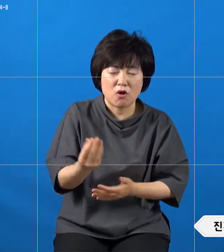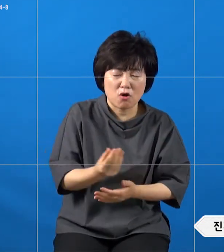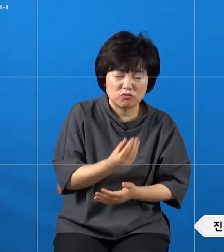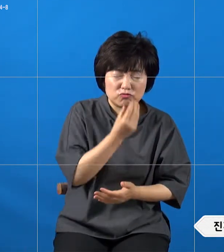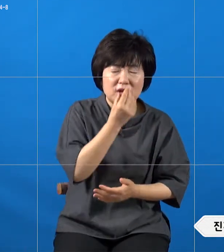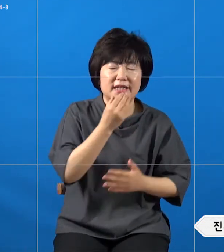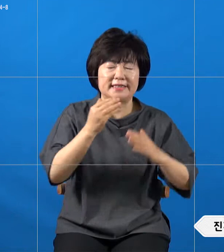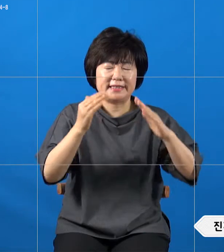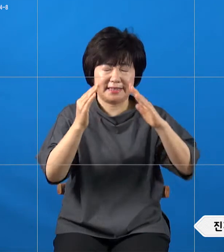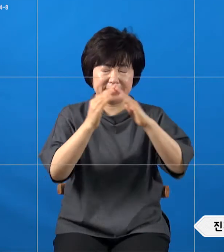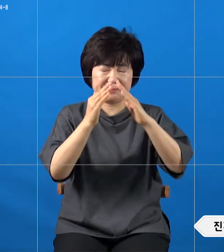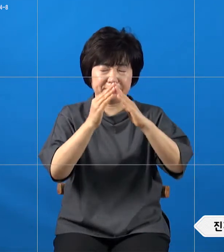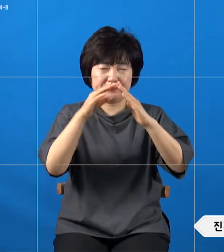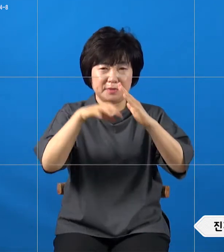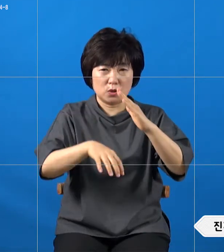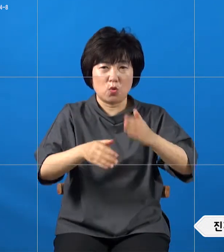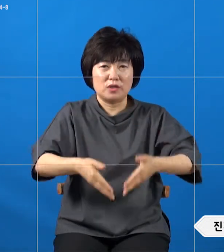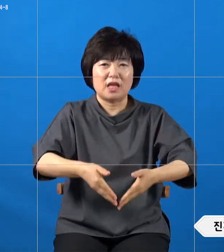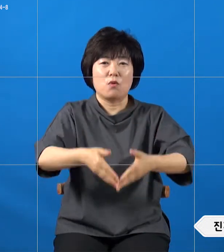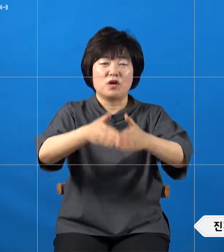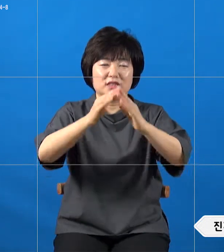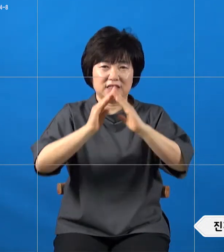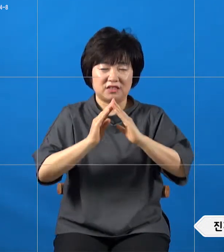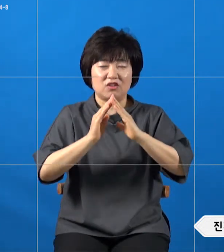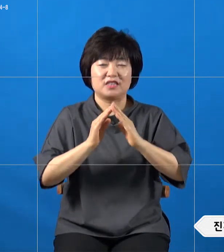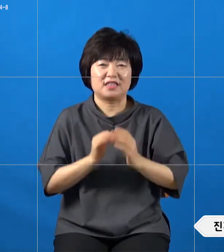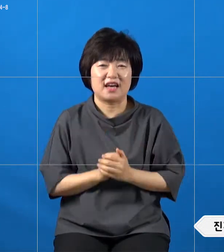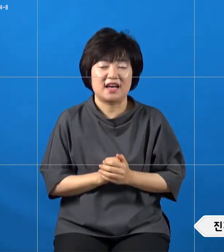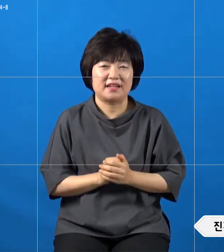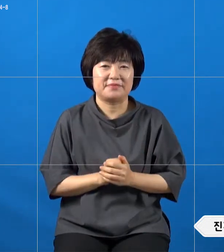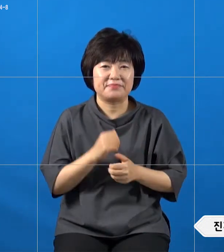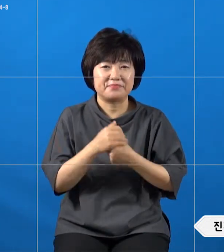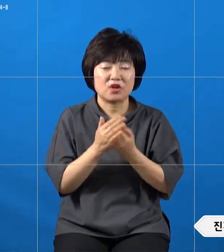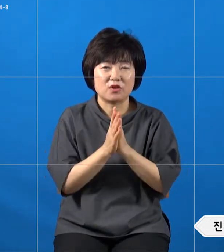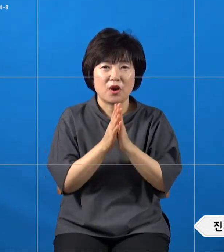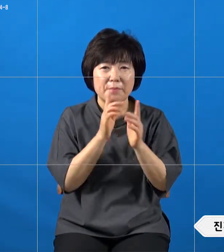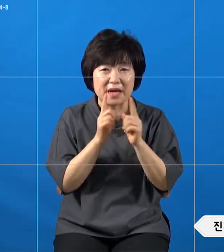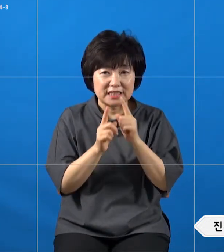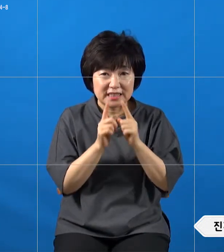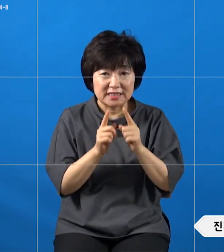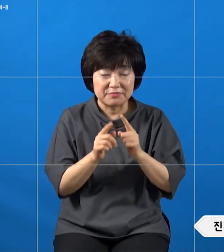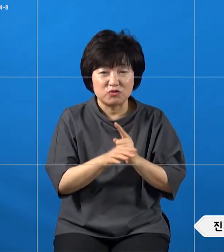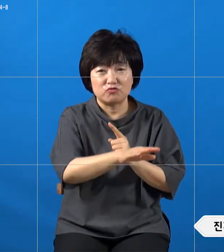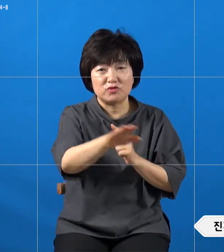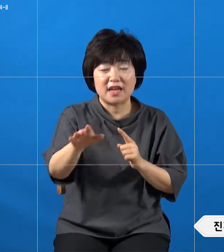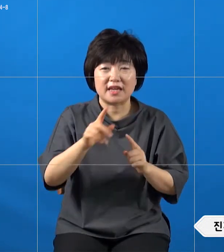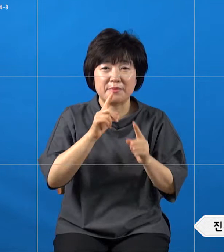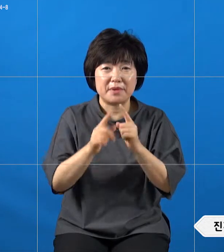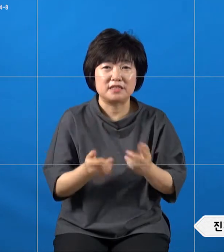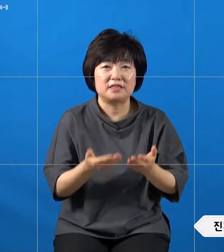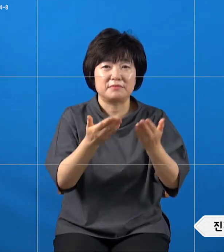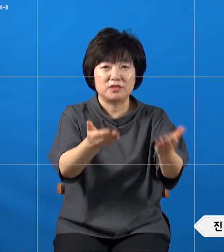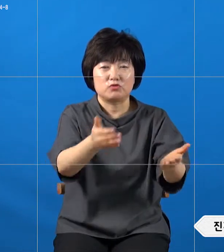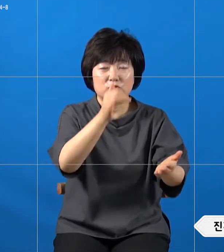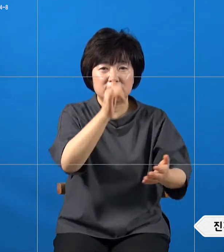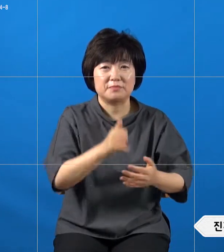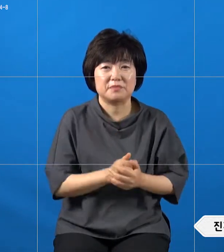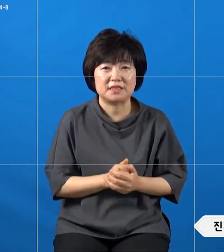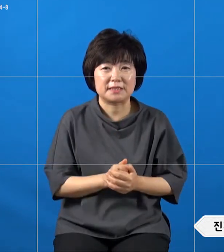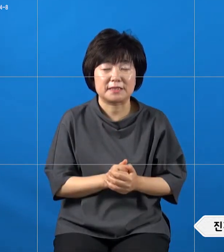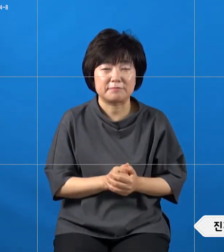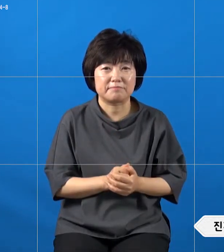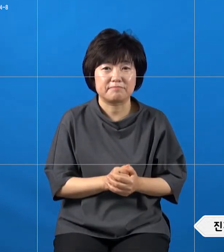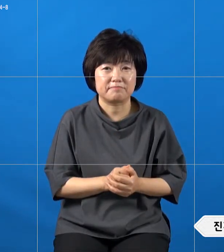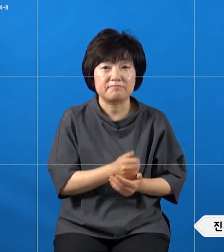전을 세워지는 것이다. 오늘 성경은 우리 가운데 말씀하고